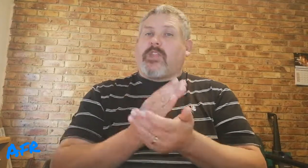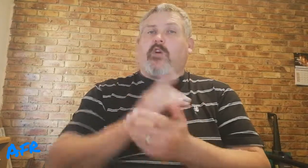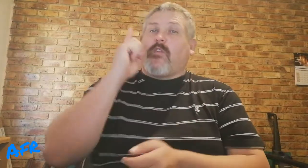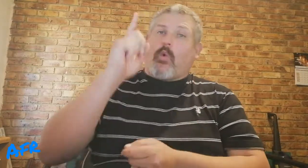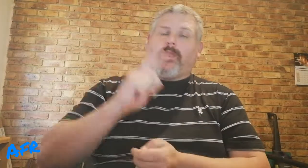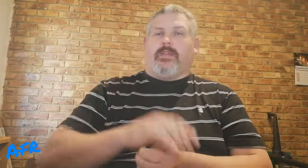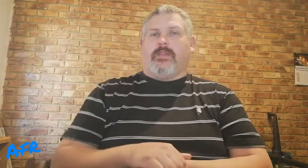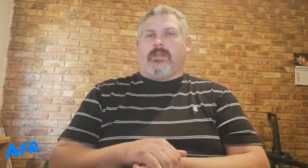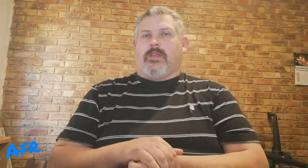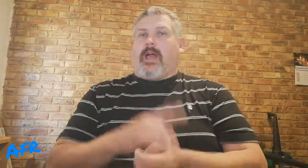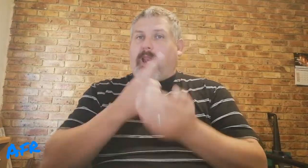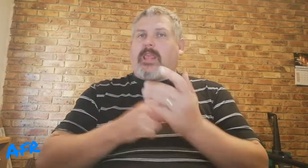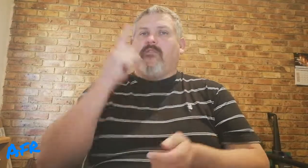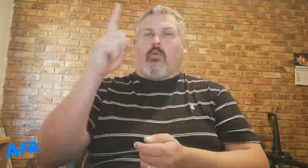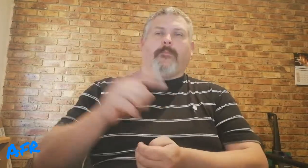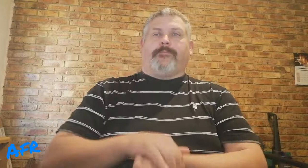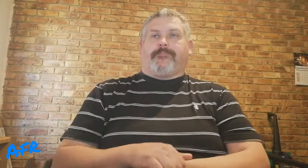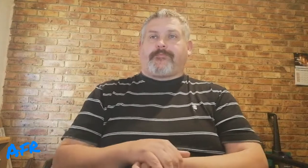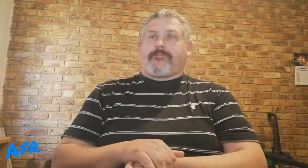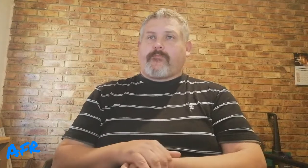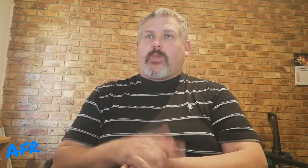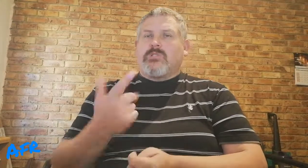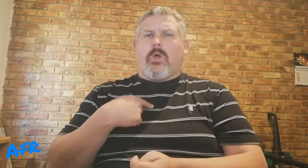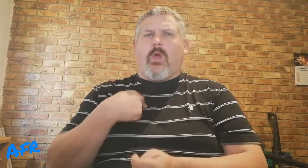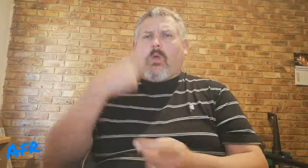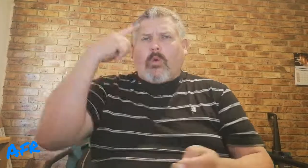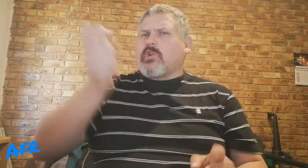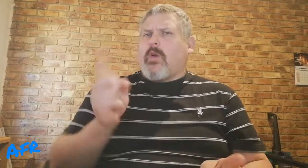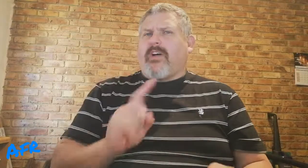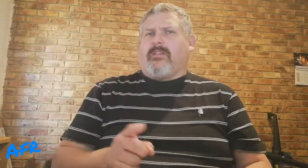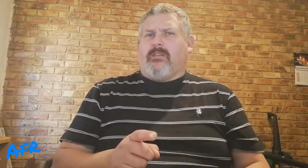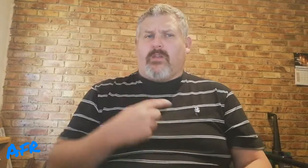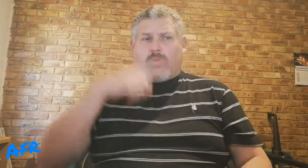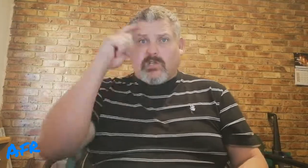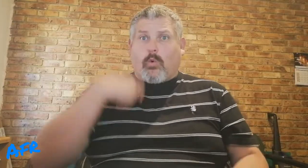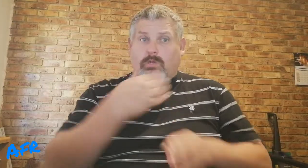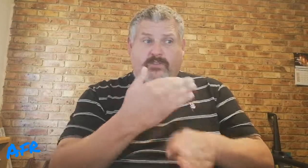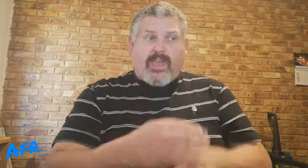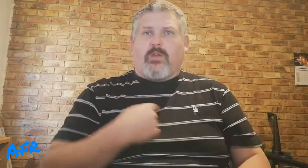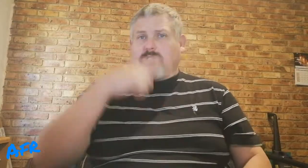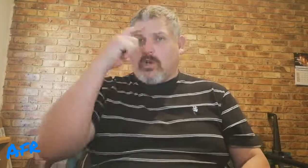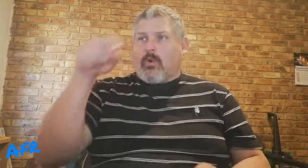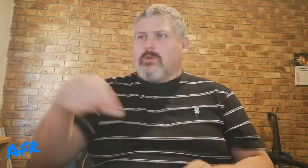beteken vertrou vir God, alleen vir hom. So, ons glo wat? Ons glo ons werk, ons glo